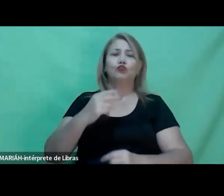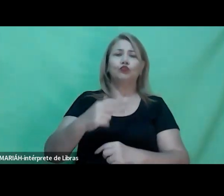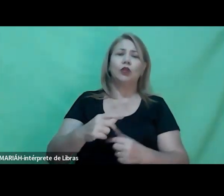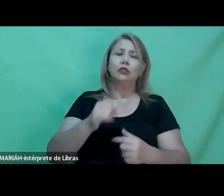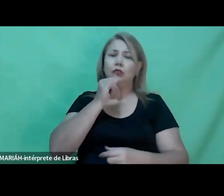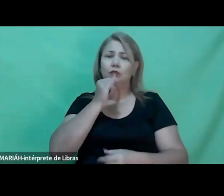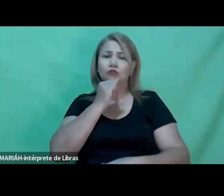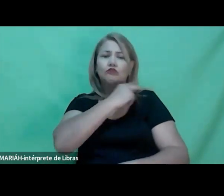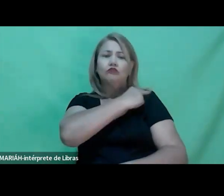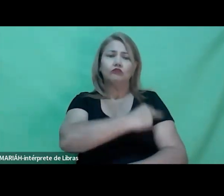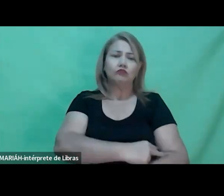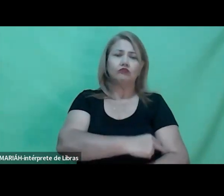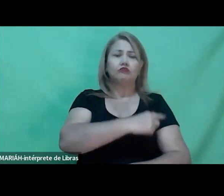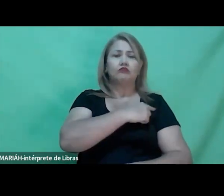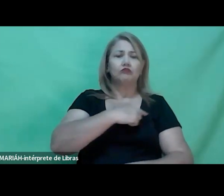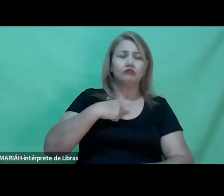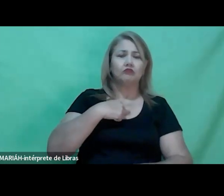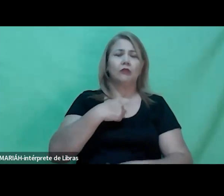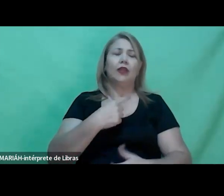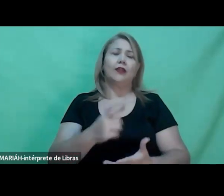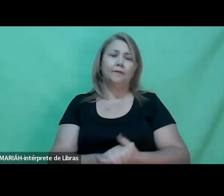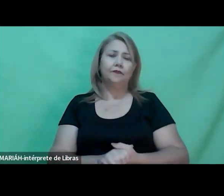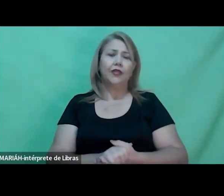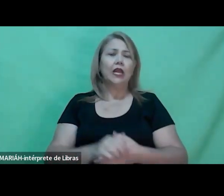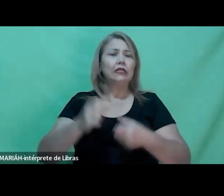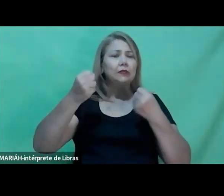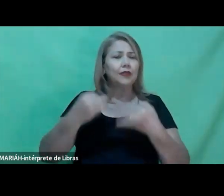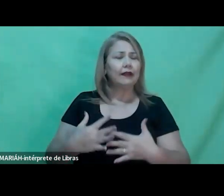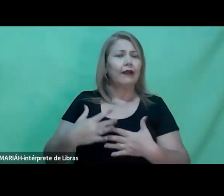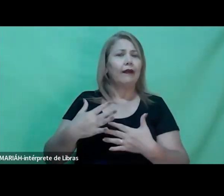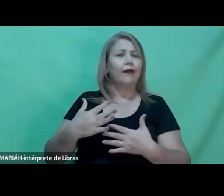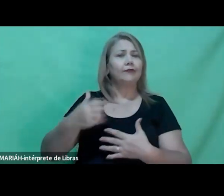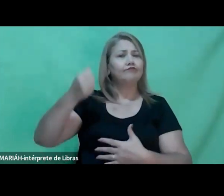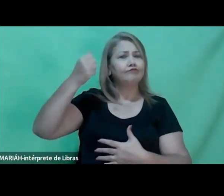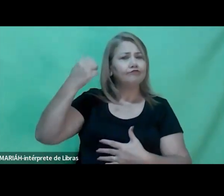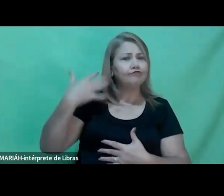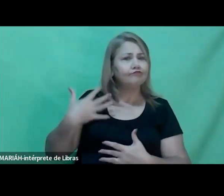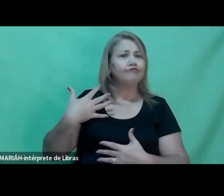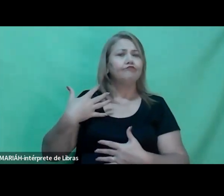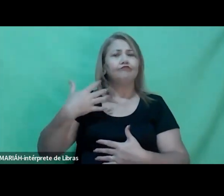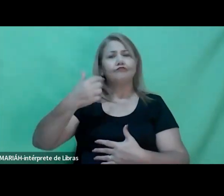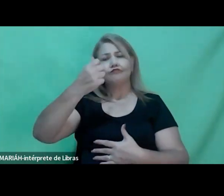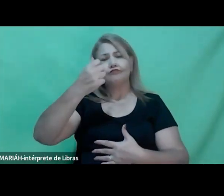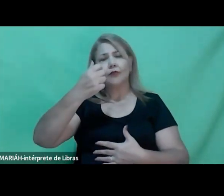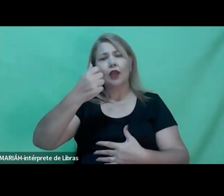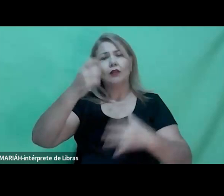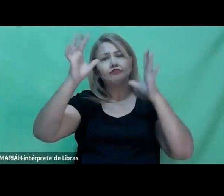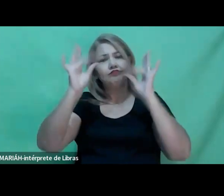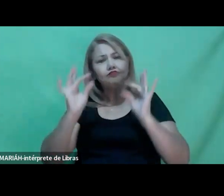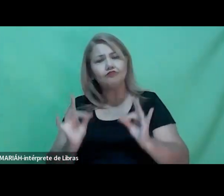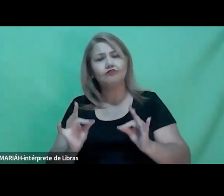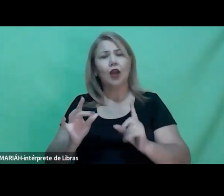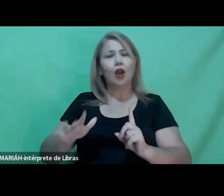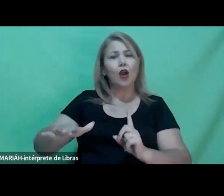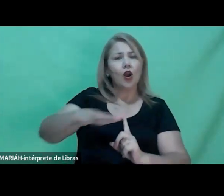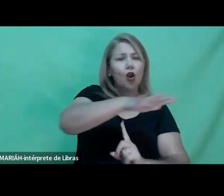información áptica lo que puede estar sucediendo y lo que puede estar pasando en el auditorio o inclusive alrededor sin perder la